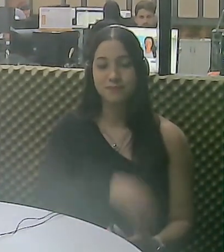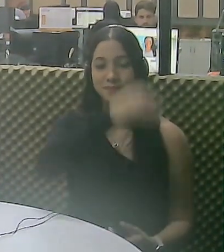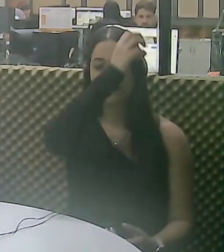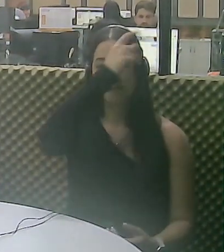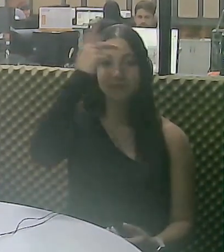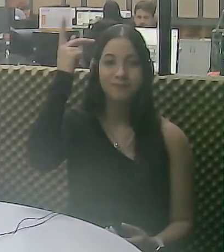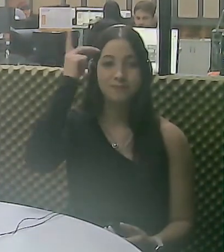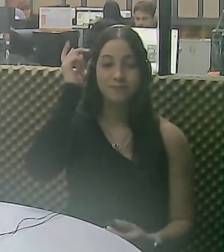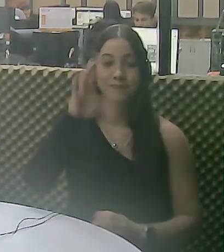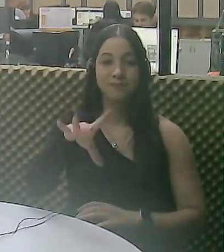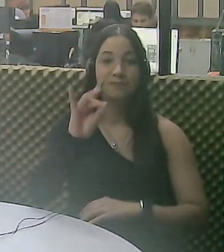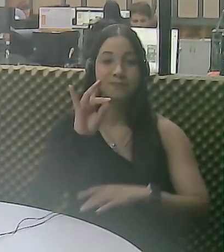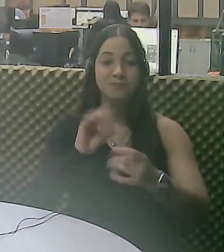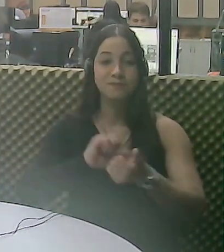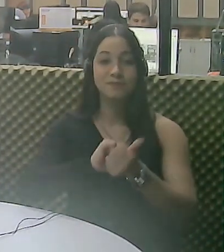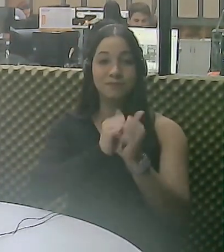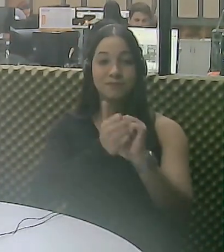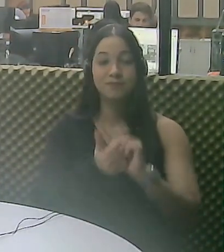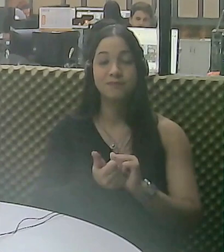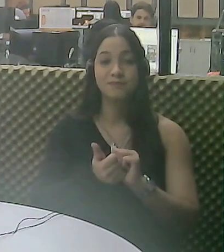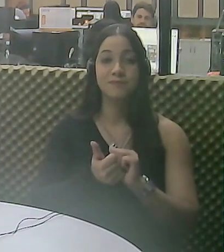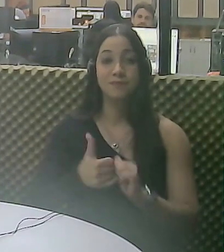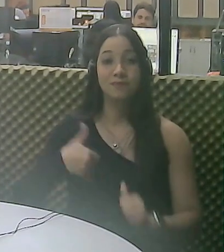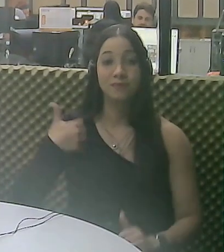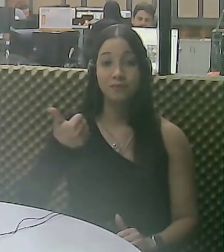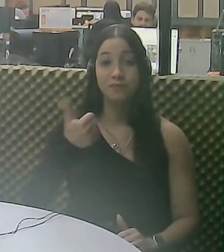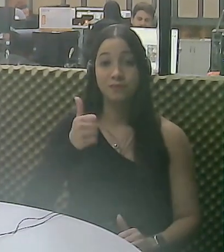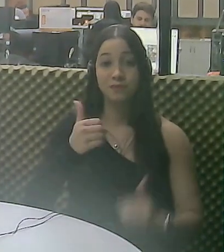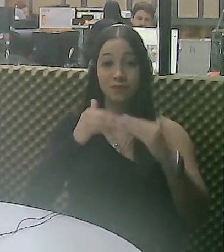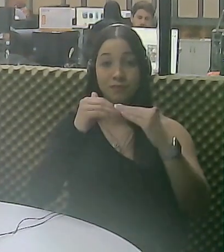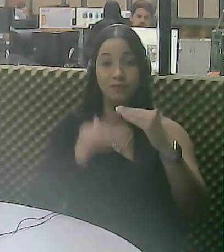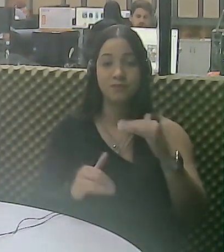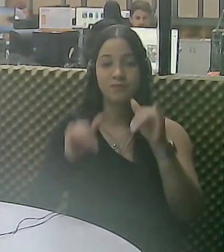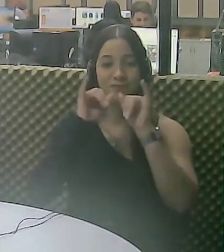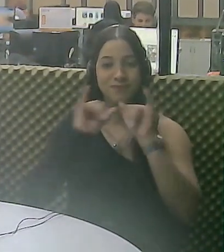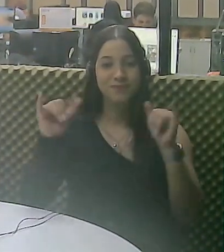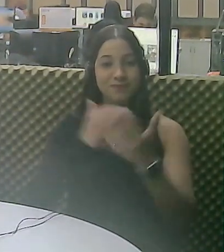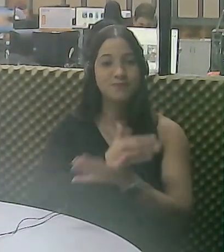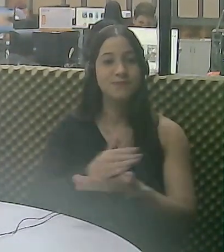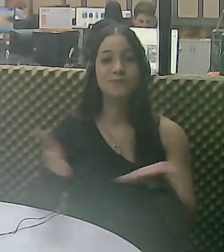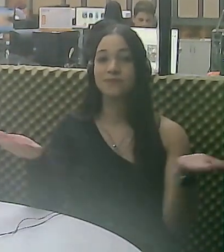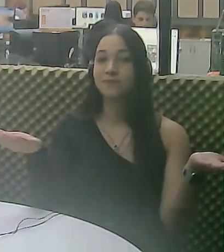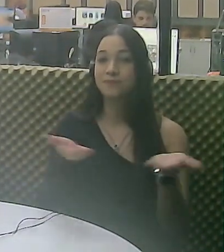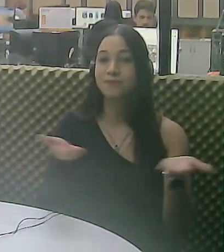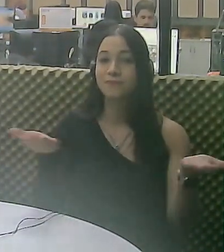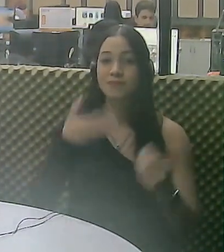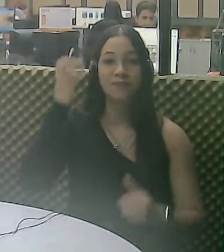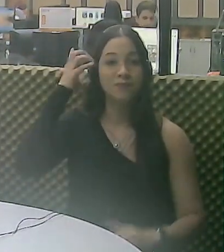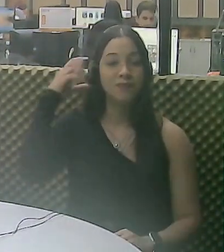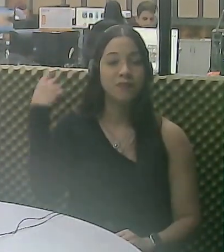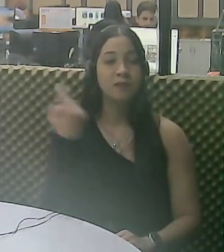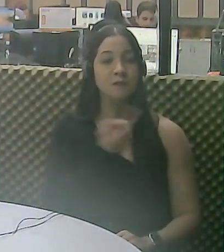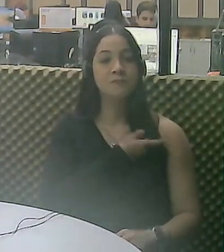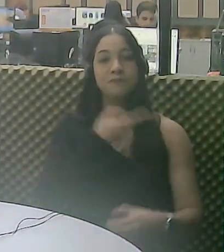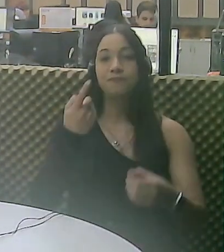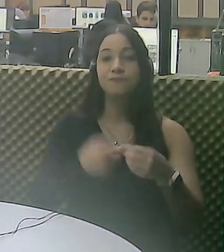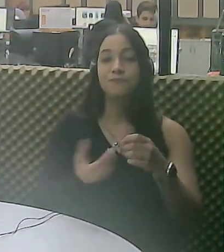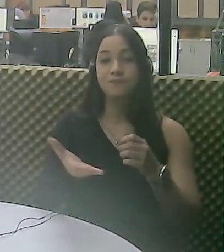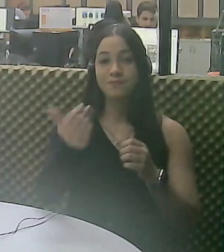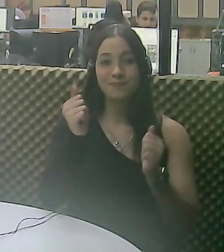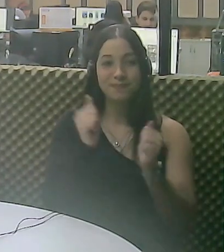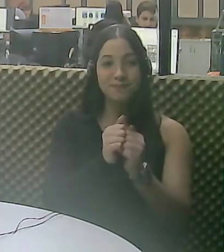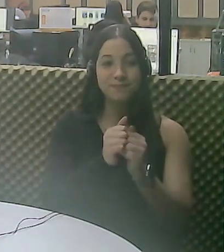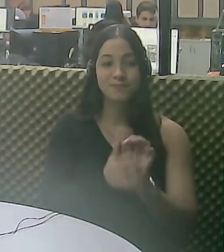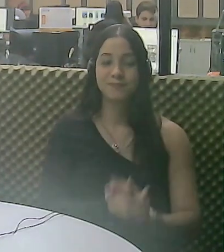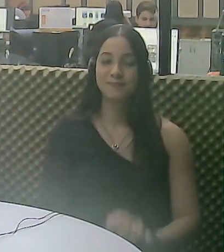Prefeitura promove seletiva de futebol para a categoria sub-11. Essas e outras notícias a partir de agora na Rádio Nossa Cidade.